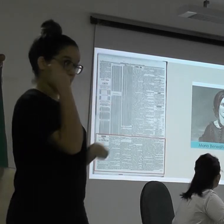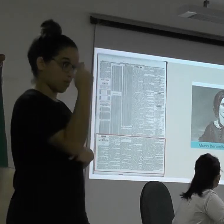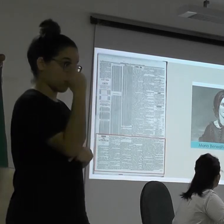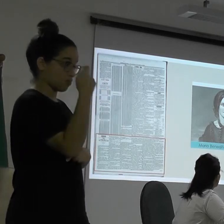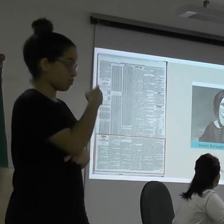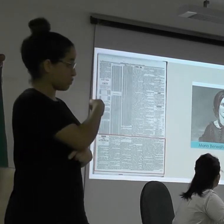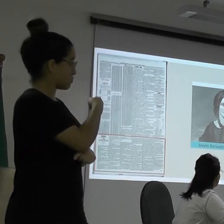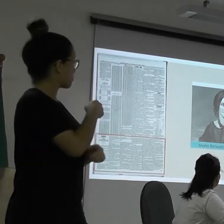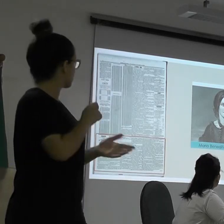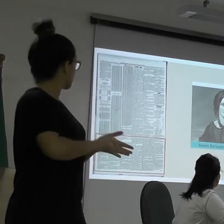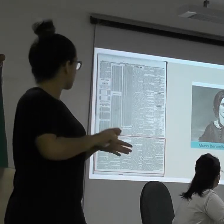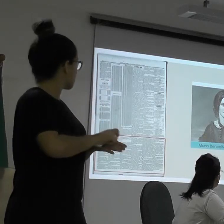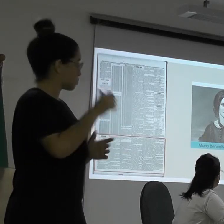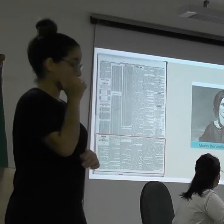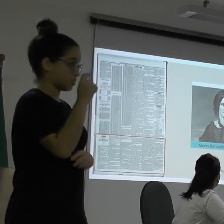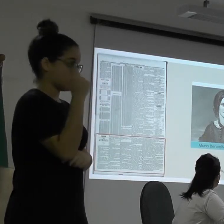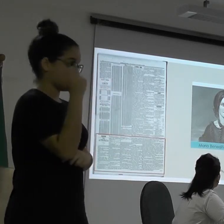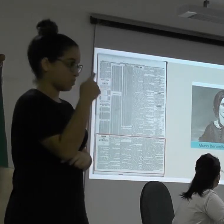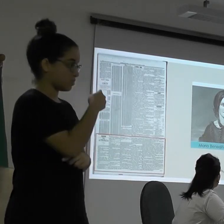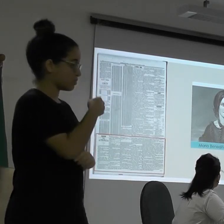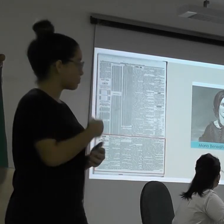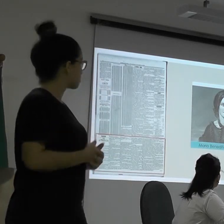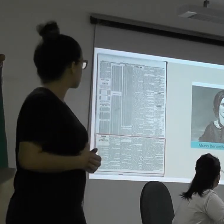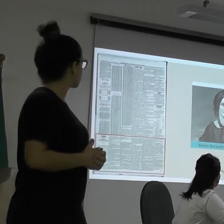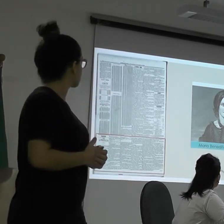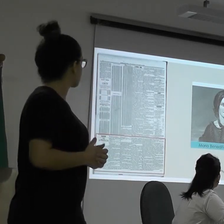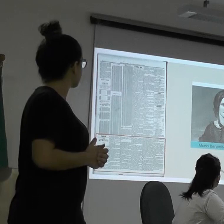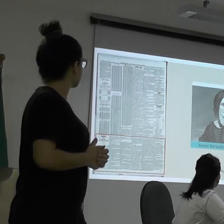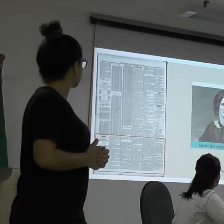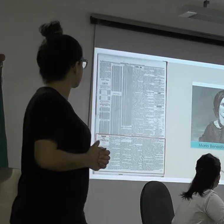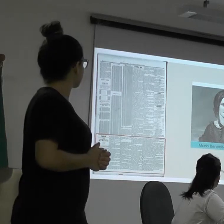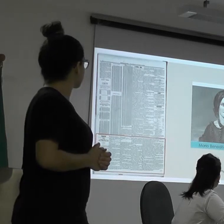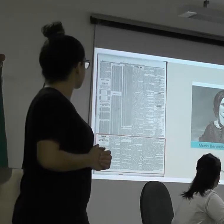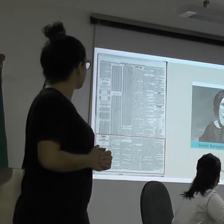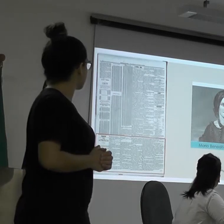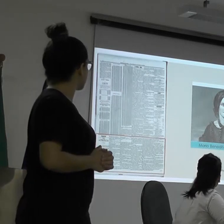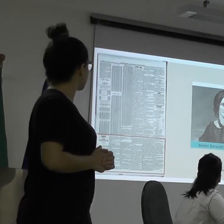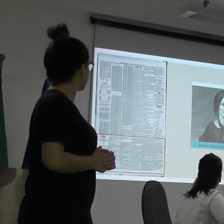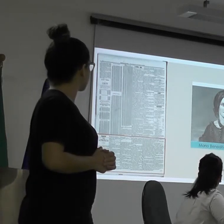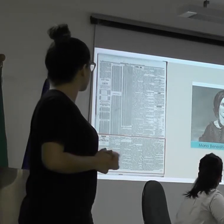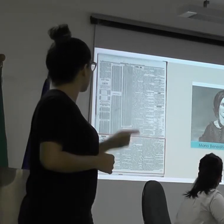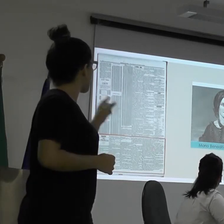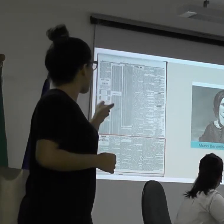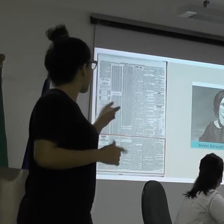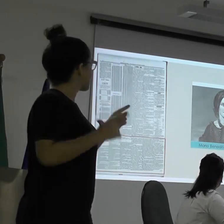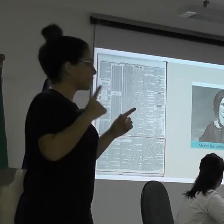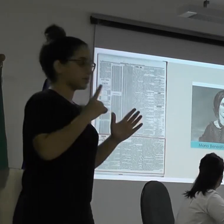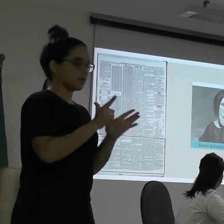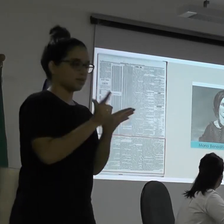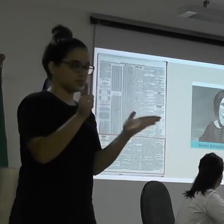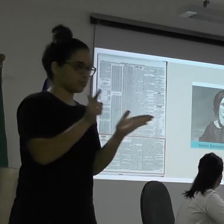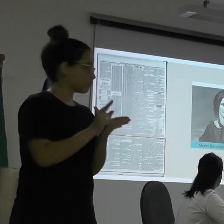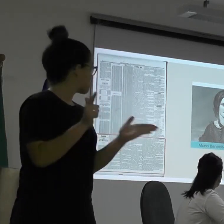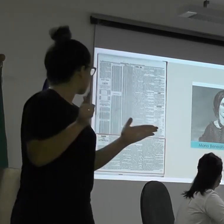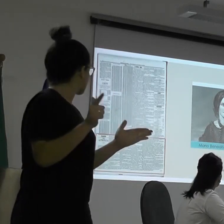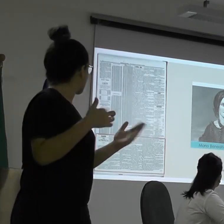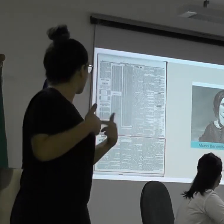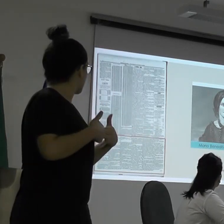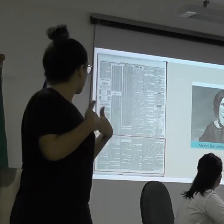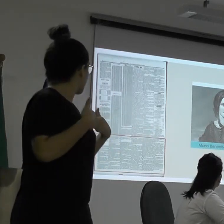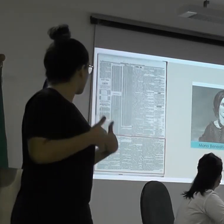aí, Maria Benedita Câmara Borma. E aqui nós temos em folhetim o romance Aurélia.